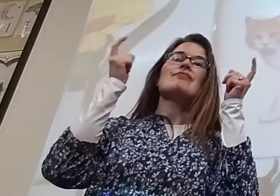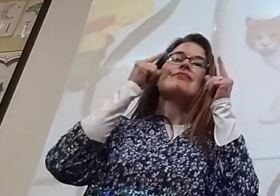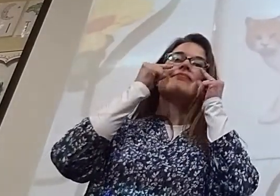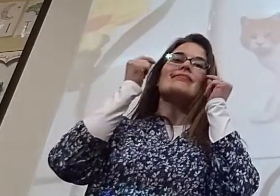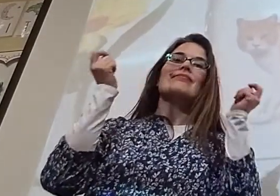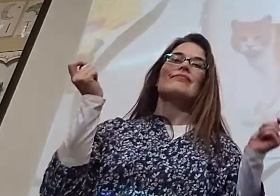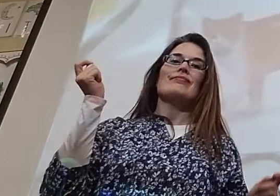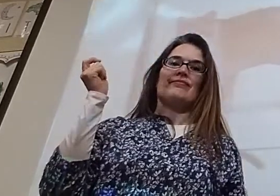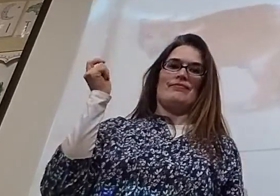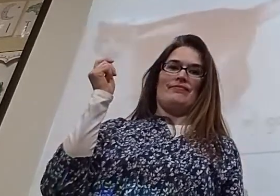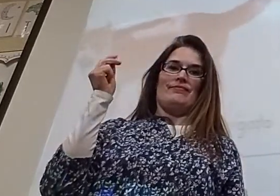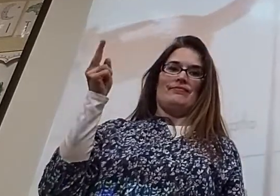gato, H,